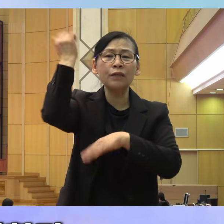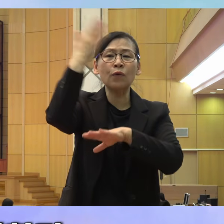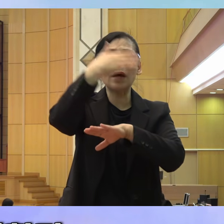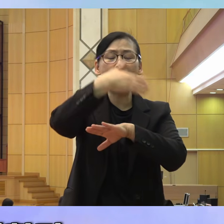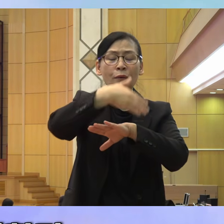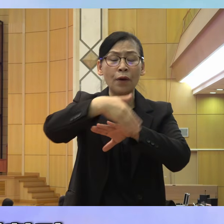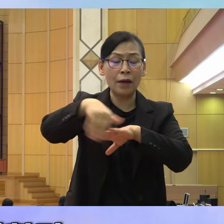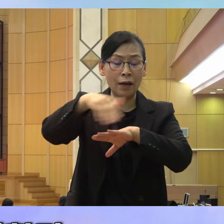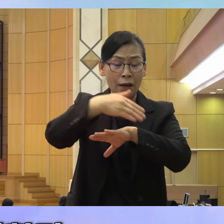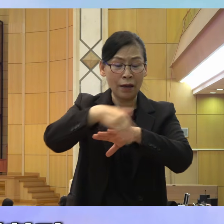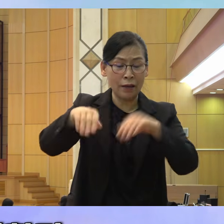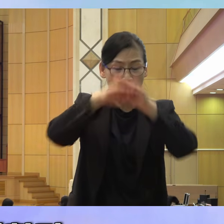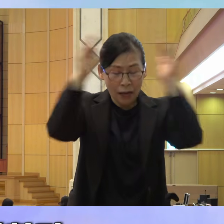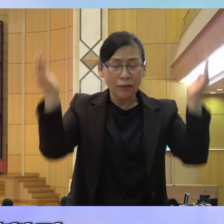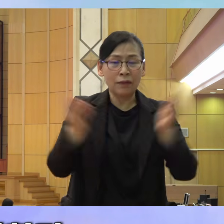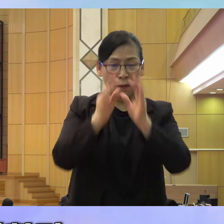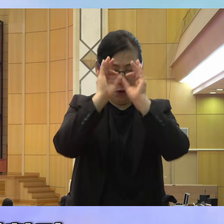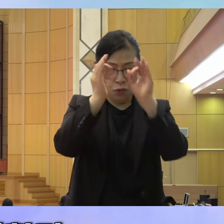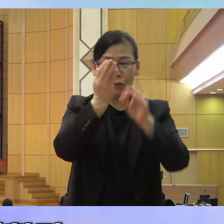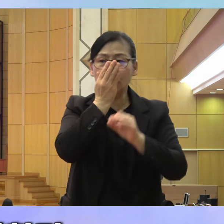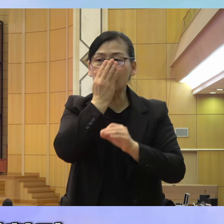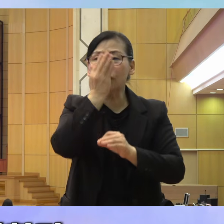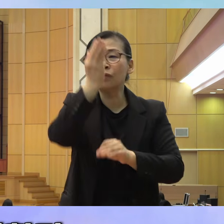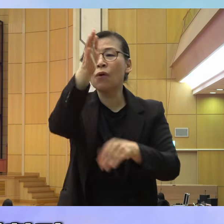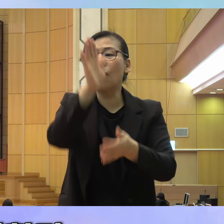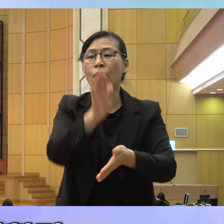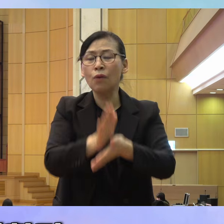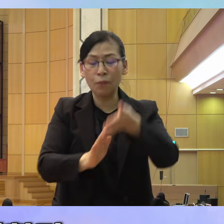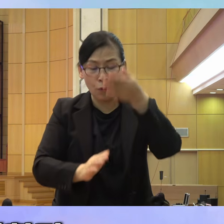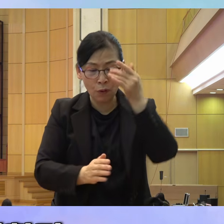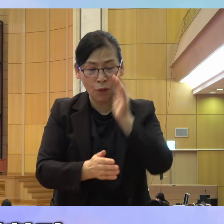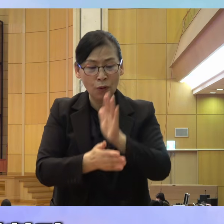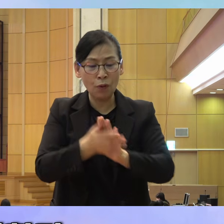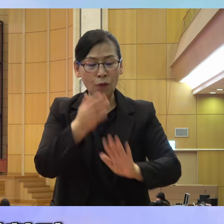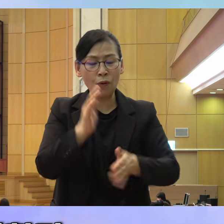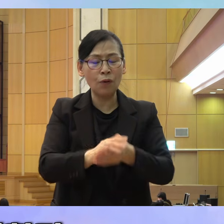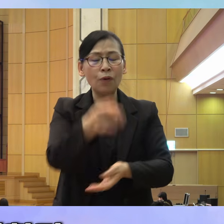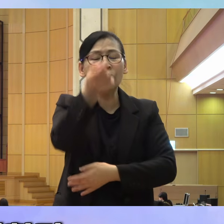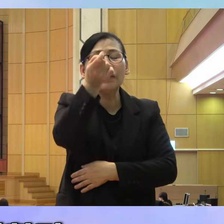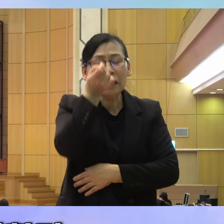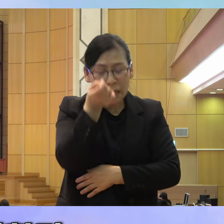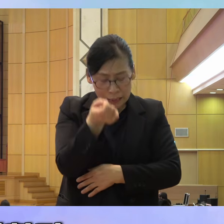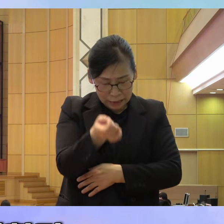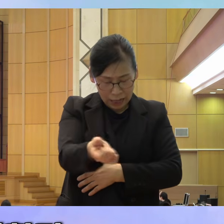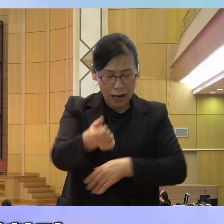크신 계획 다 볼 수도 없고